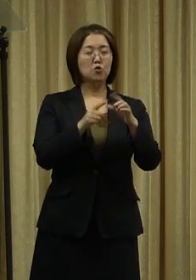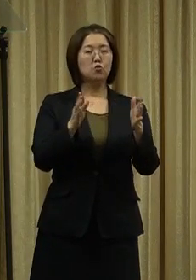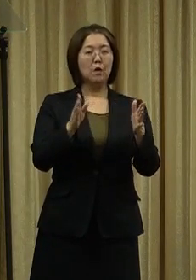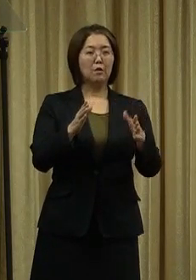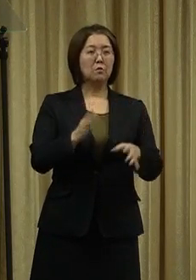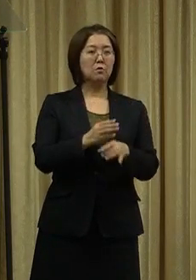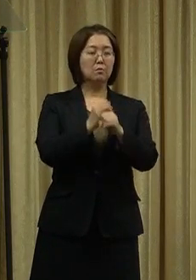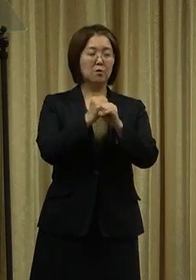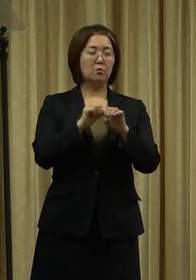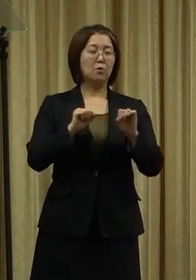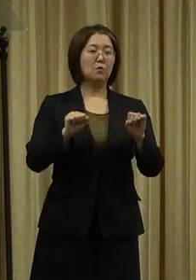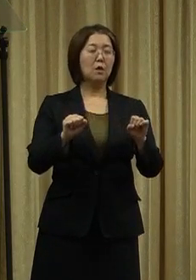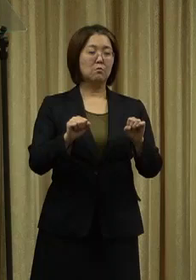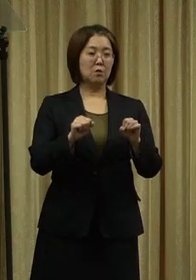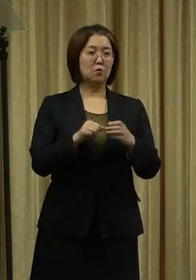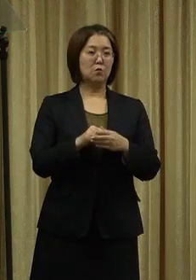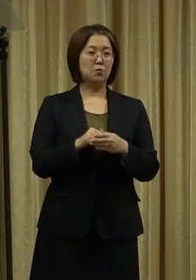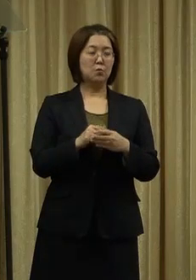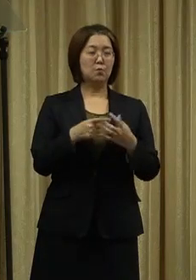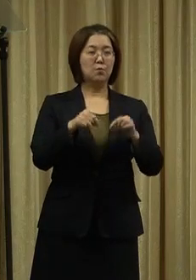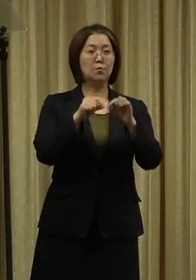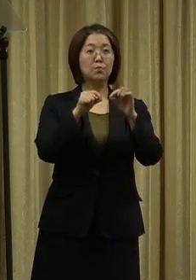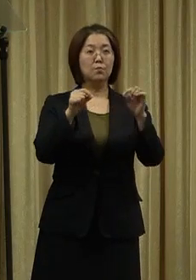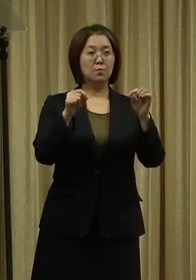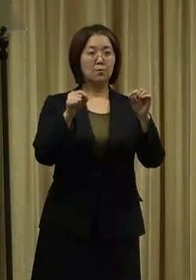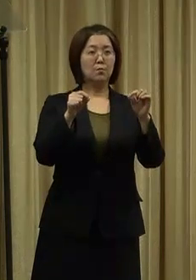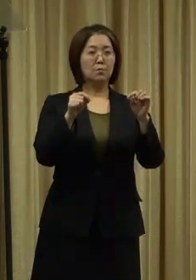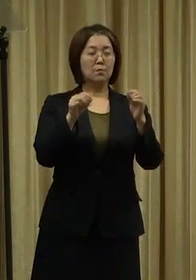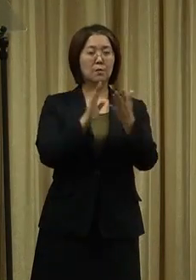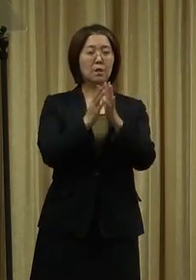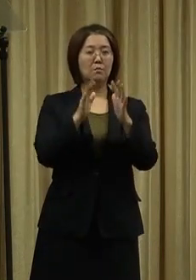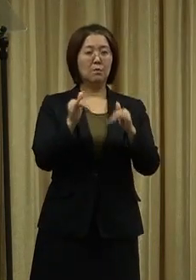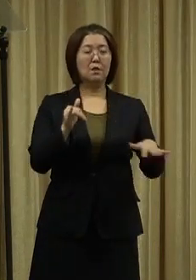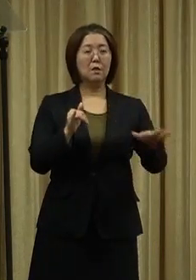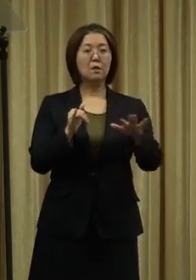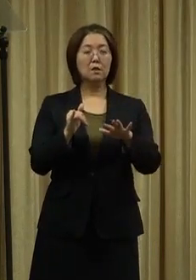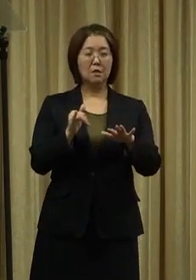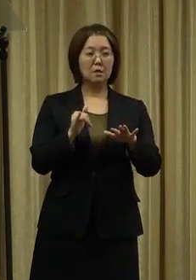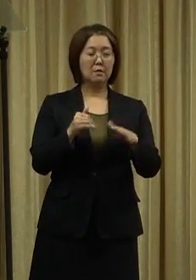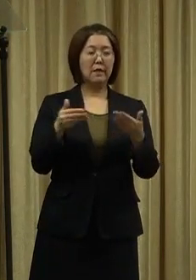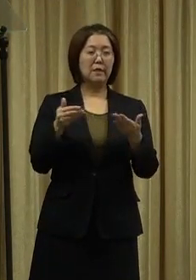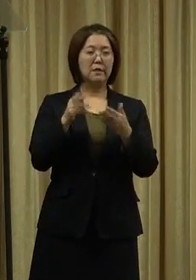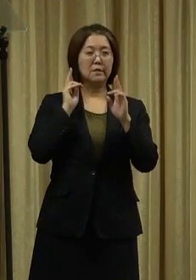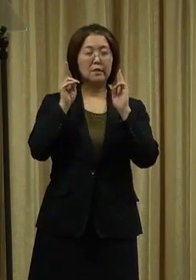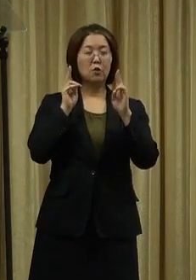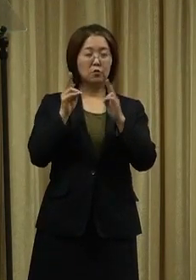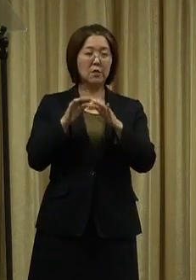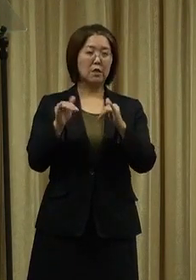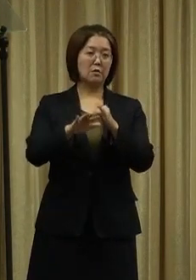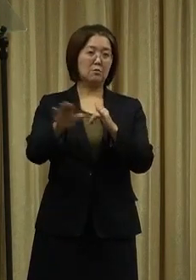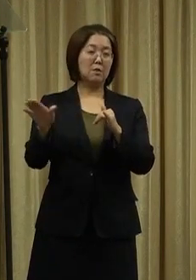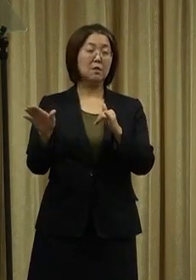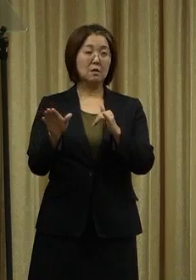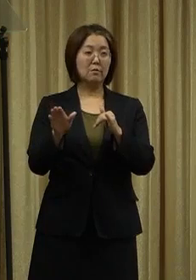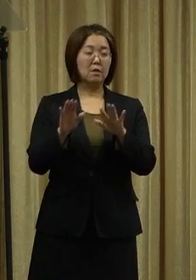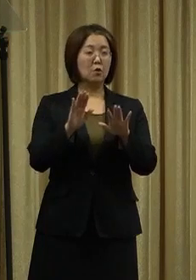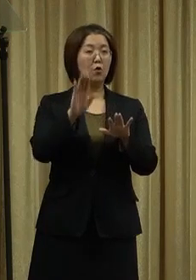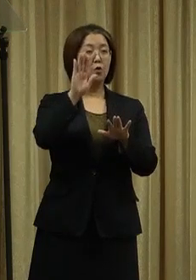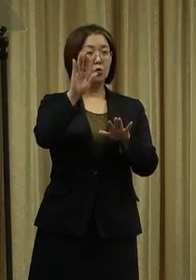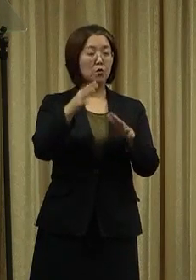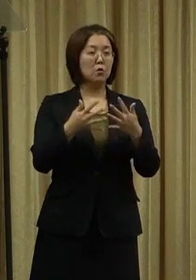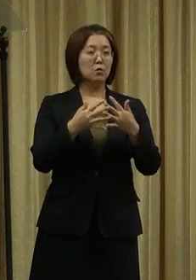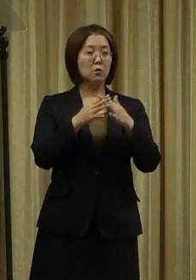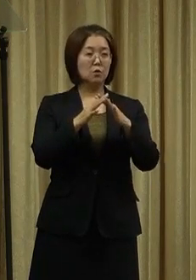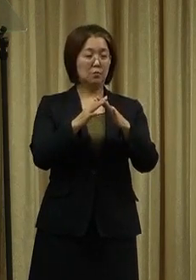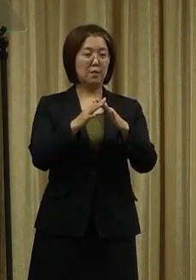。そうすることによって、県民の皆様、またあるいは事業者の皆様の今後の復旧復興への